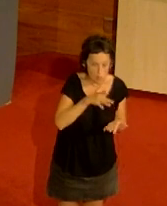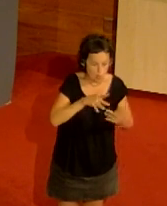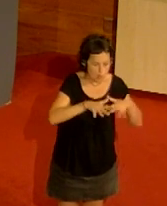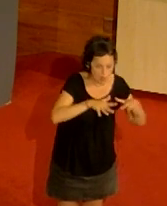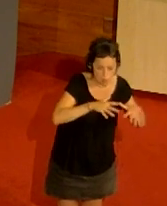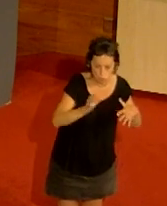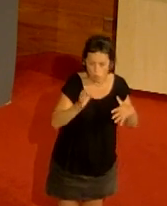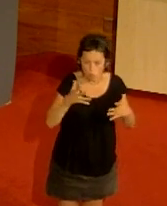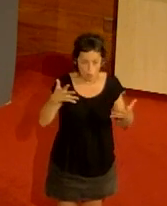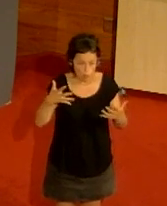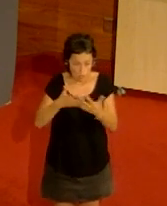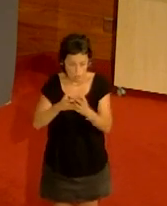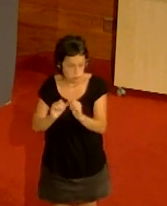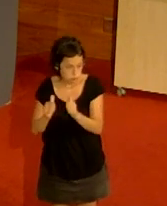ayuda